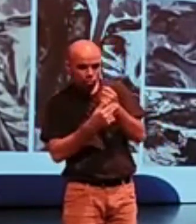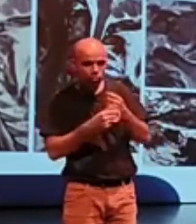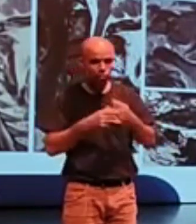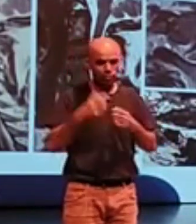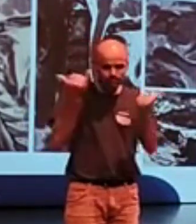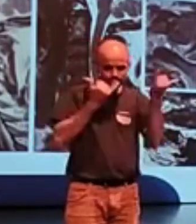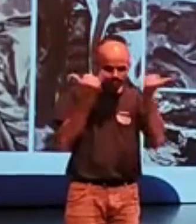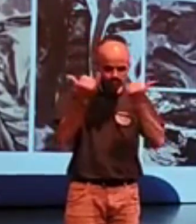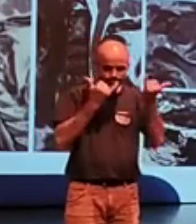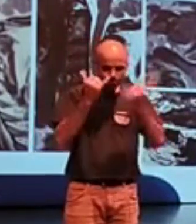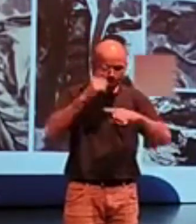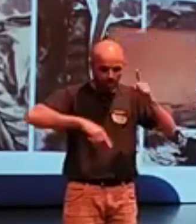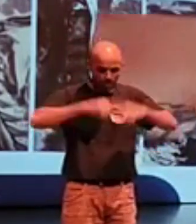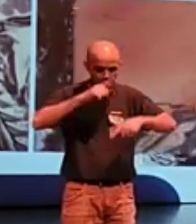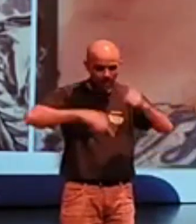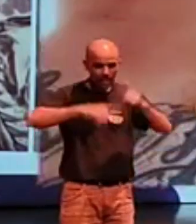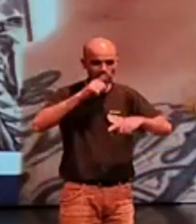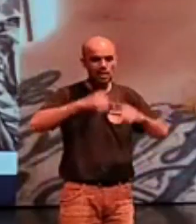do material.